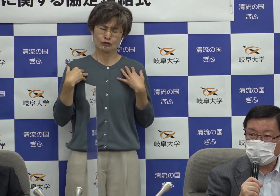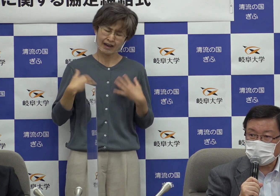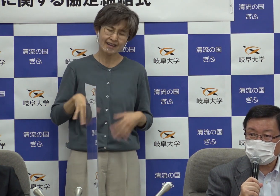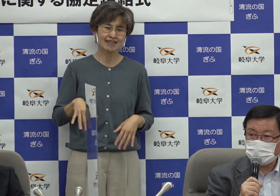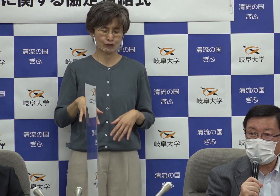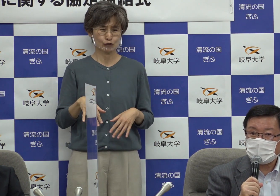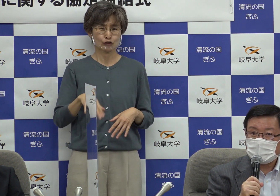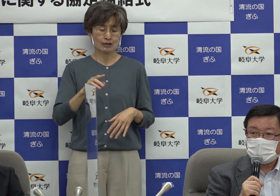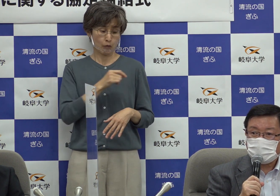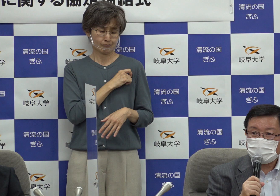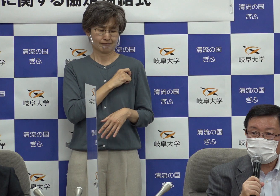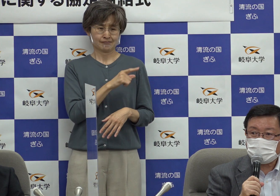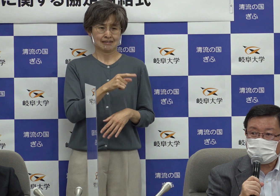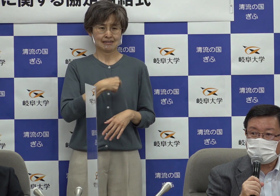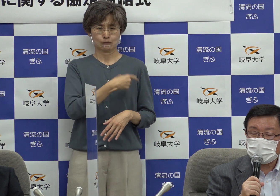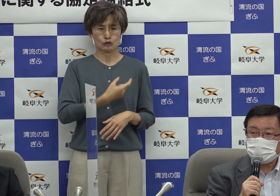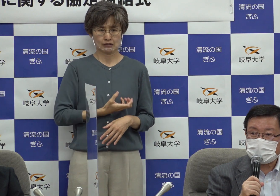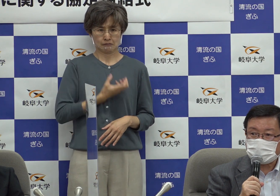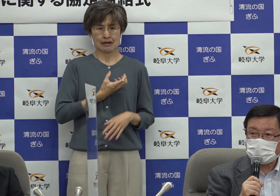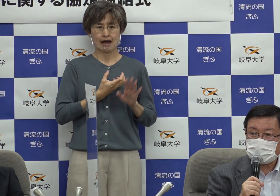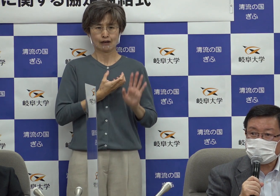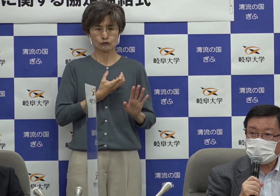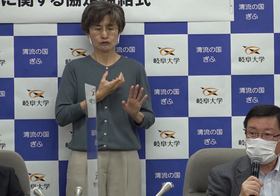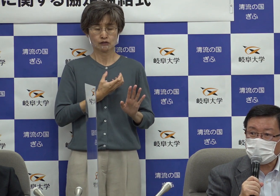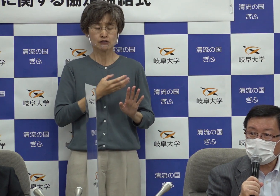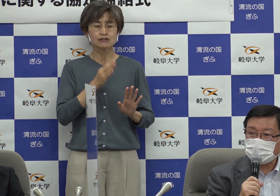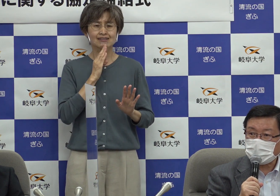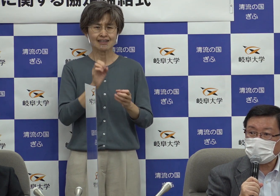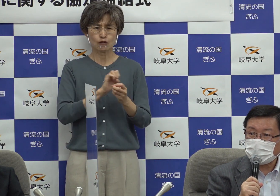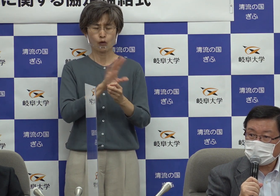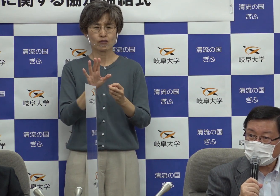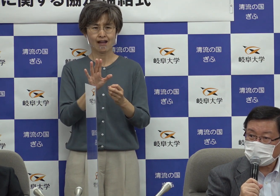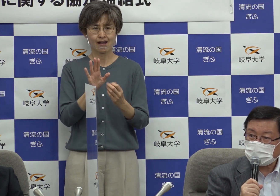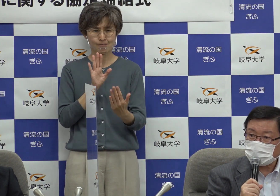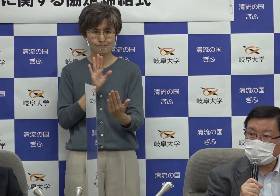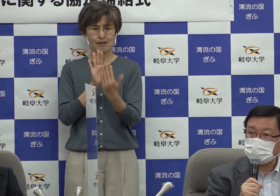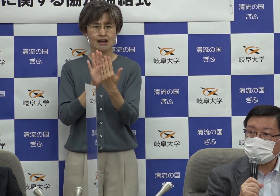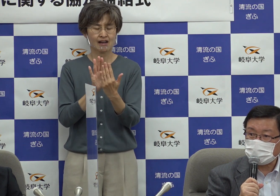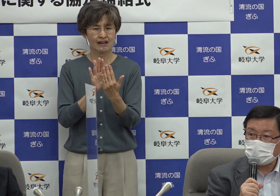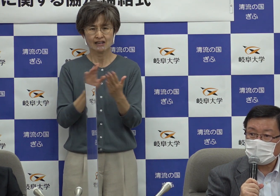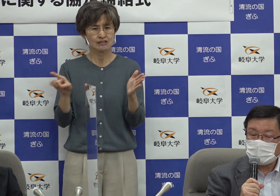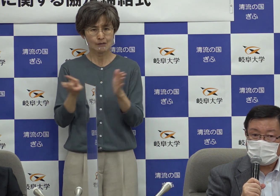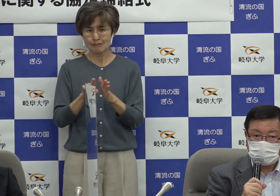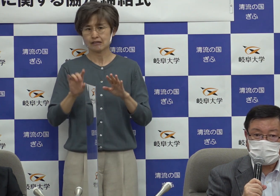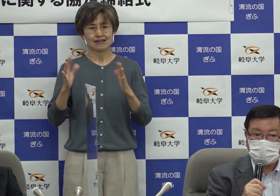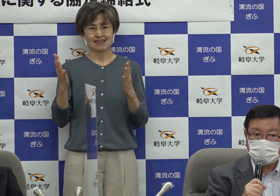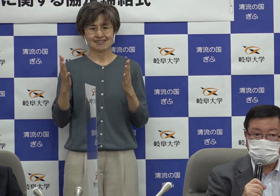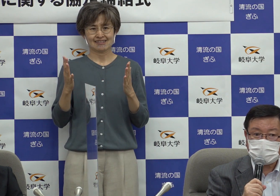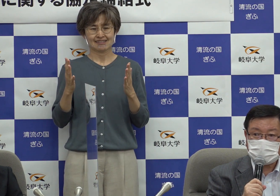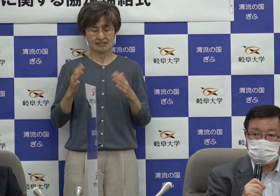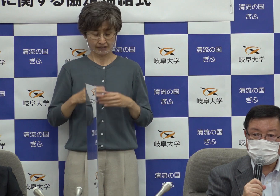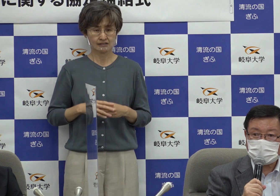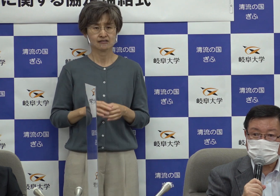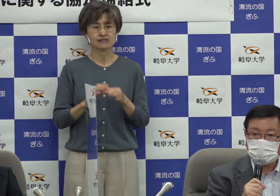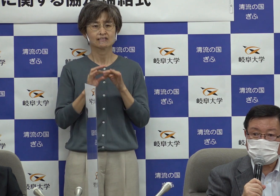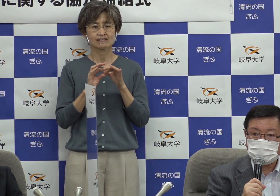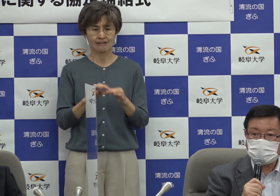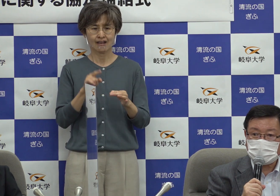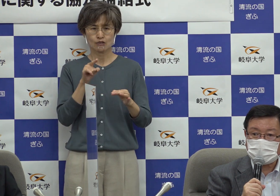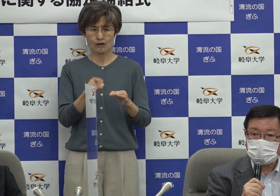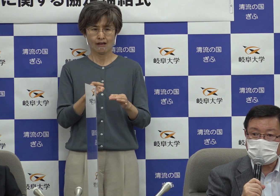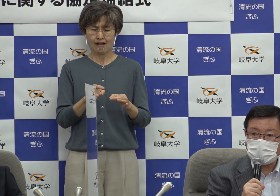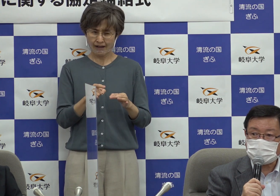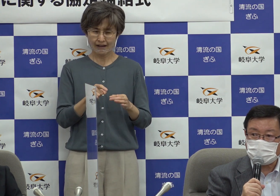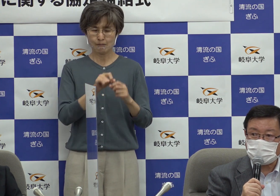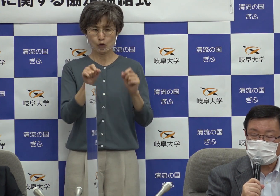ってきていると思います。というのは、こういうことを目の前に経験したことはこれまでないわけですよね。でそれに立ち向かっていくという